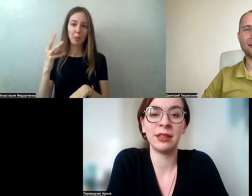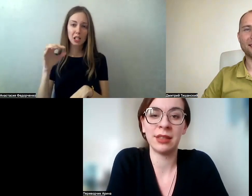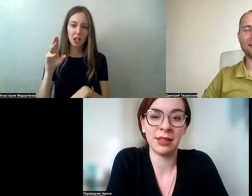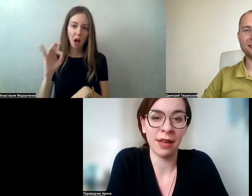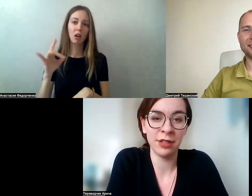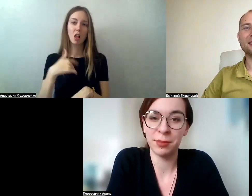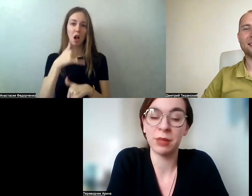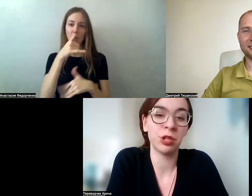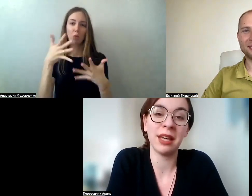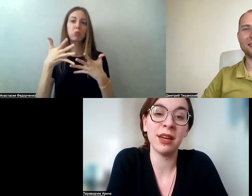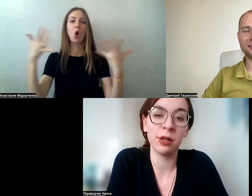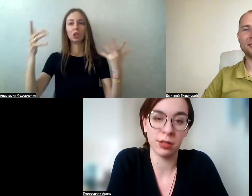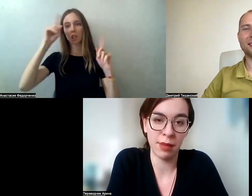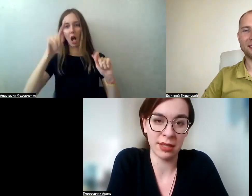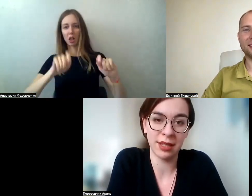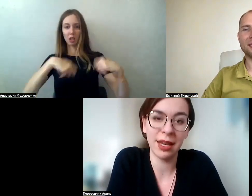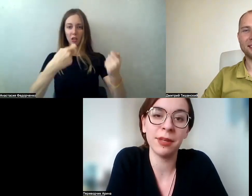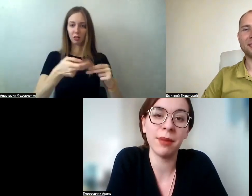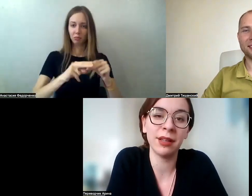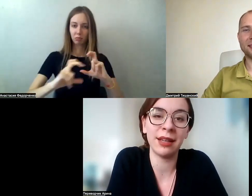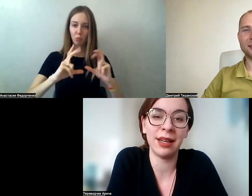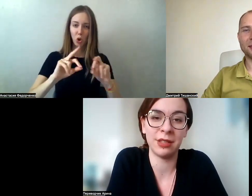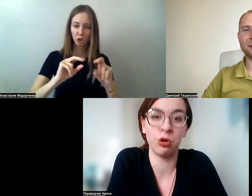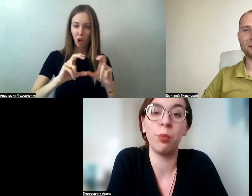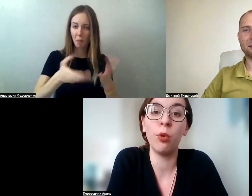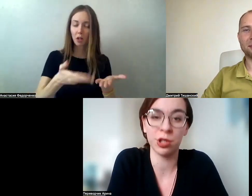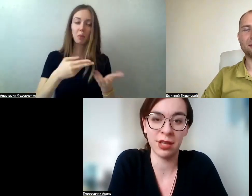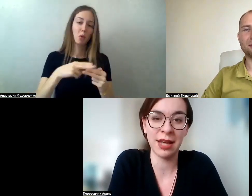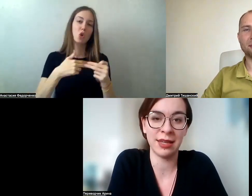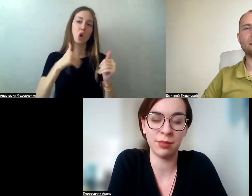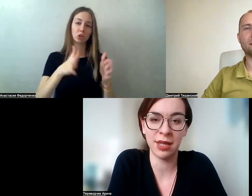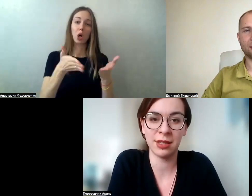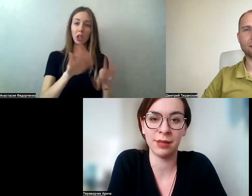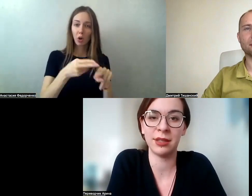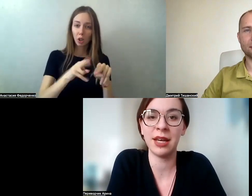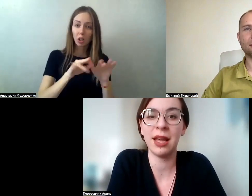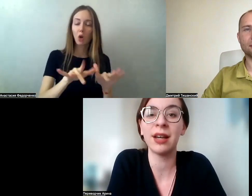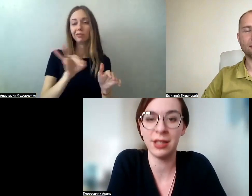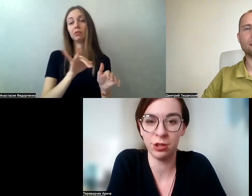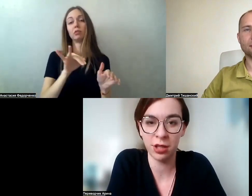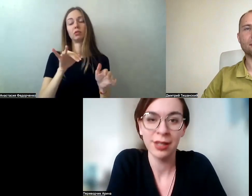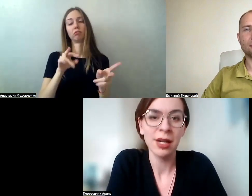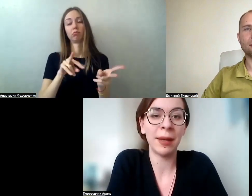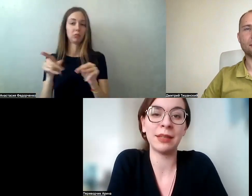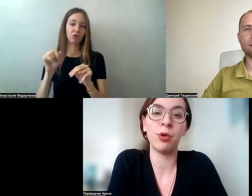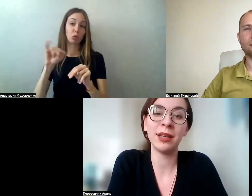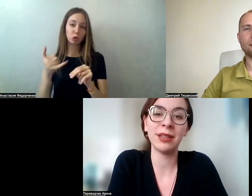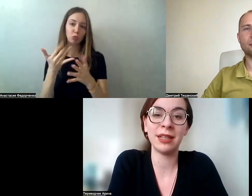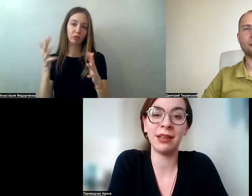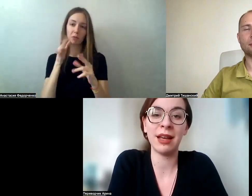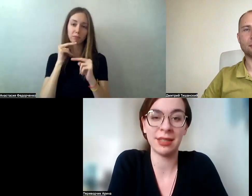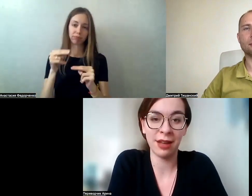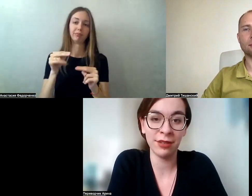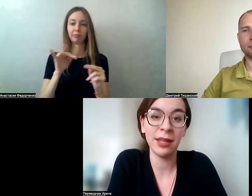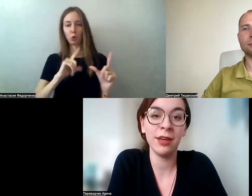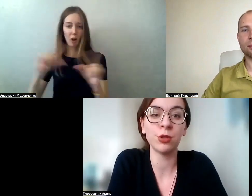это делать оставить, потому что я не гроссмейстер. Я бы не могла дать еще больше знаний этим детям. Это знание ограничено. Поэтому это дело